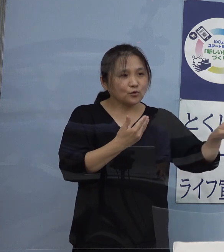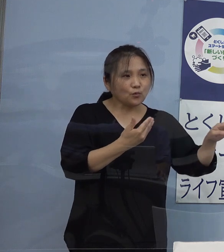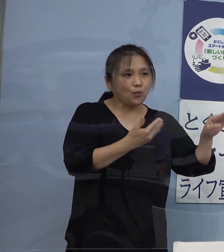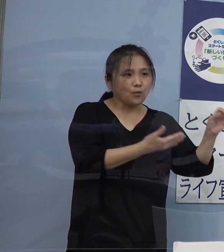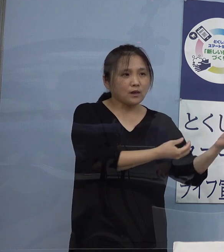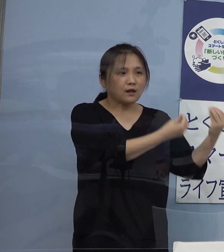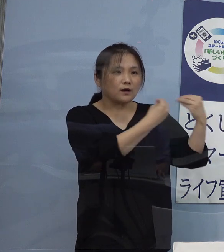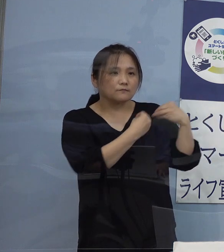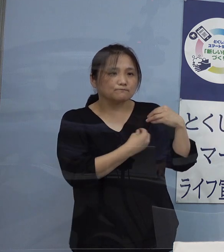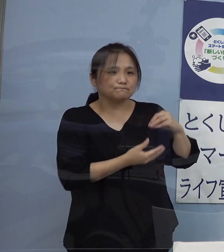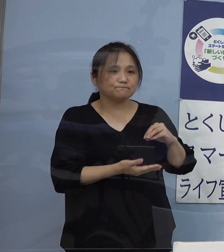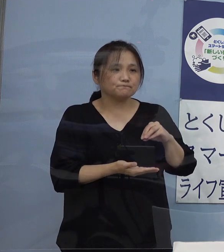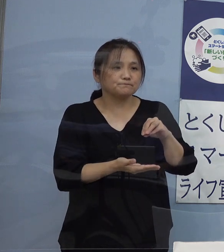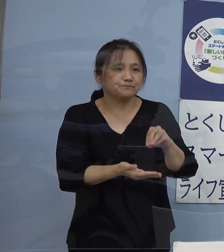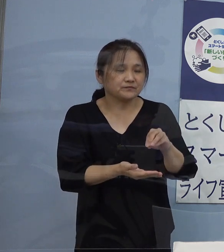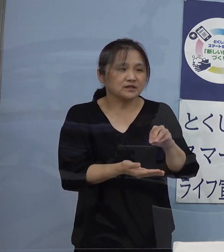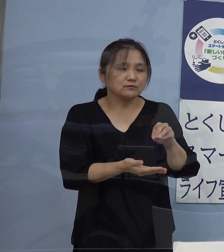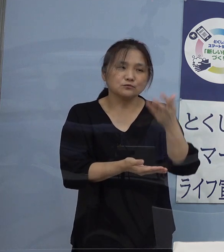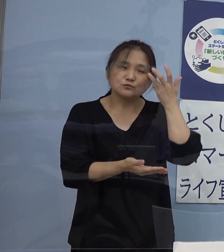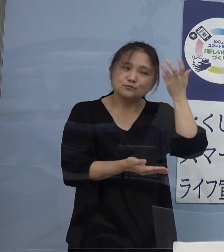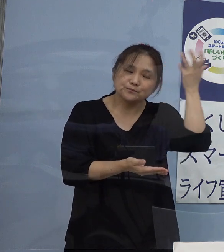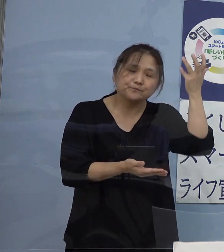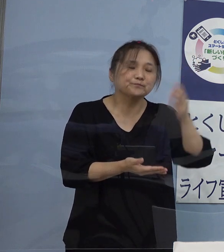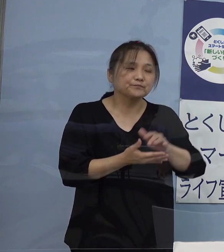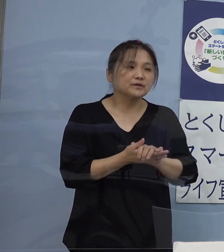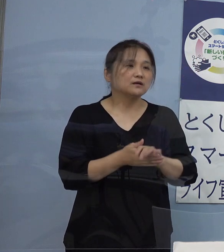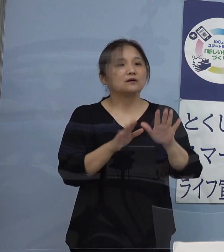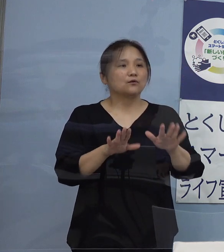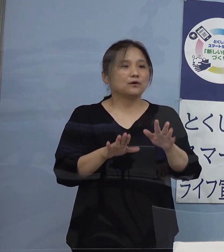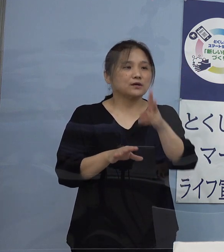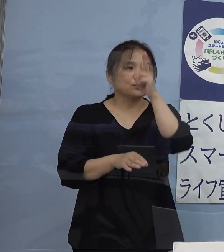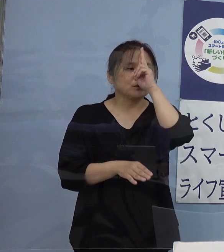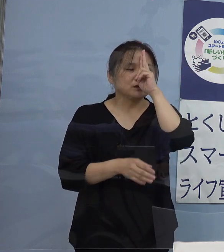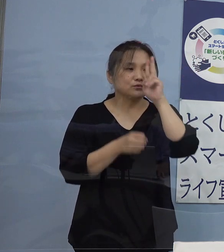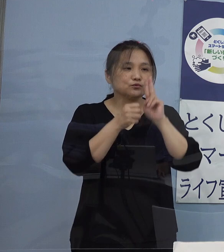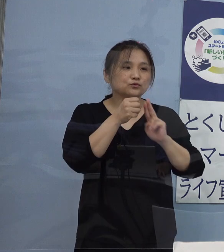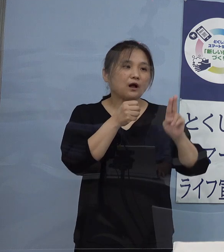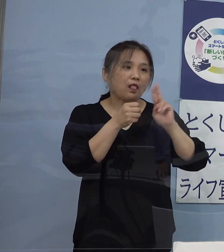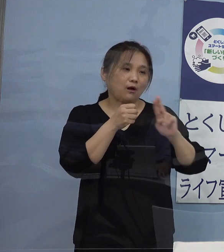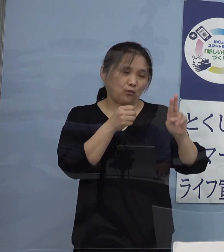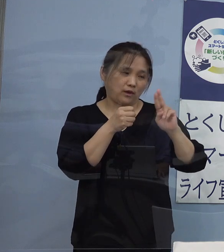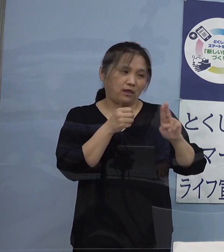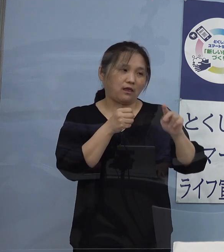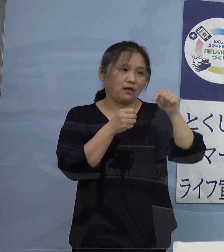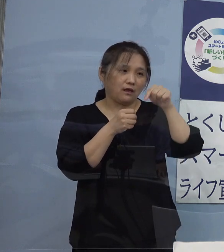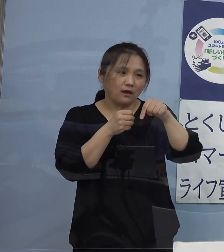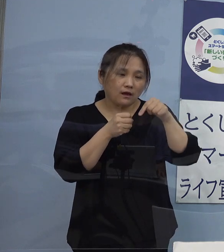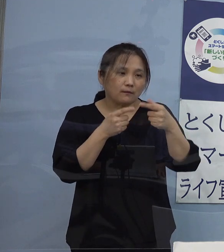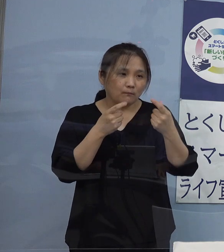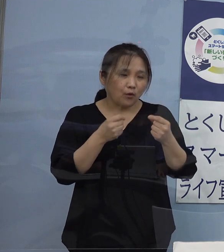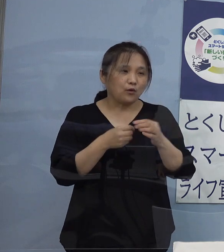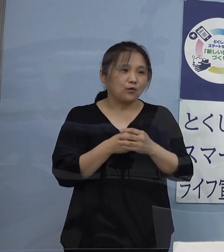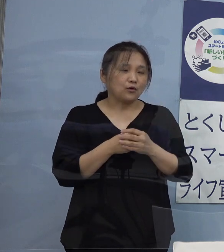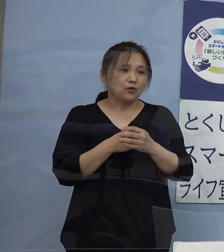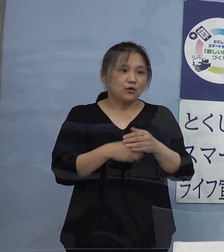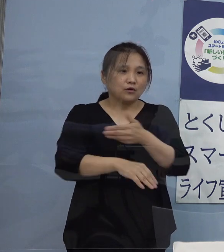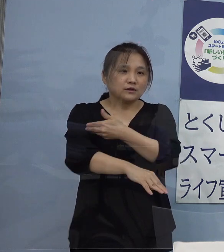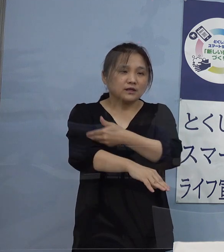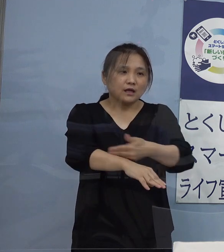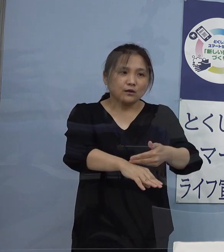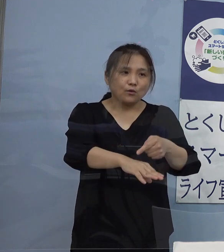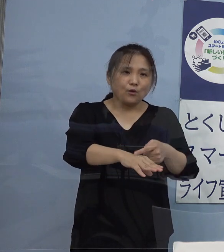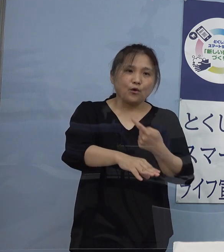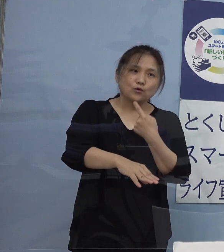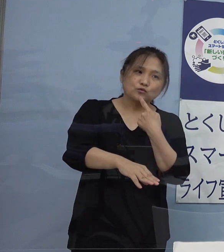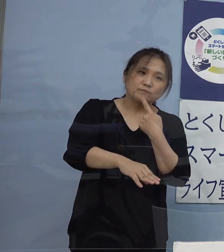されやすいというものでもありますし、今回の昼カラオケ、これについても、まあ、確かに感染経路不明者という